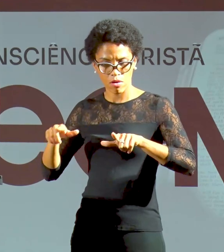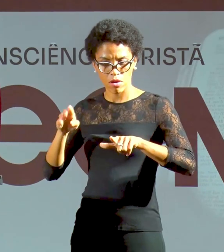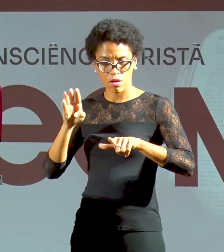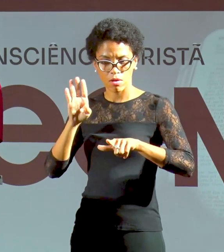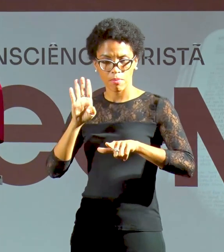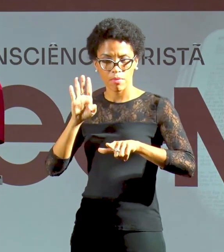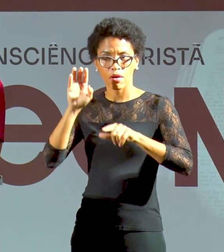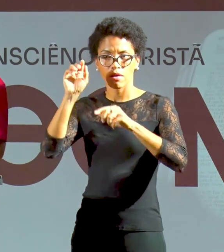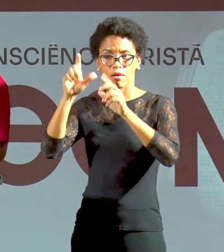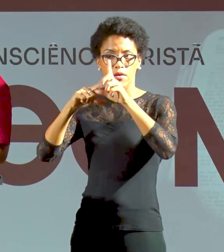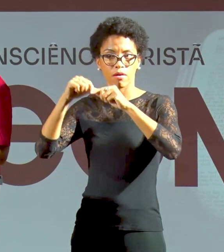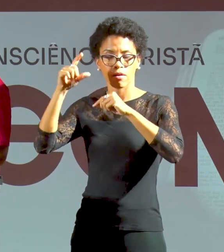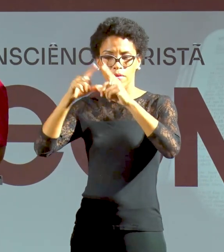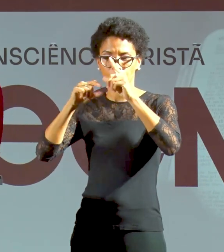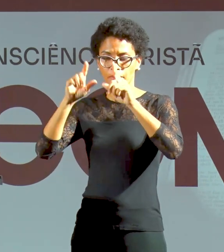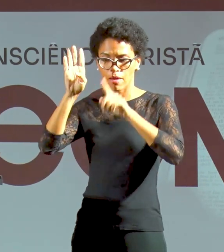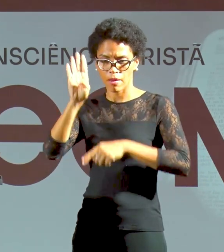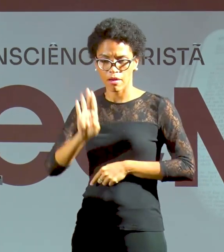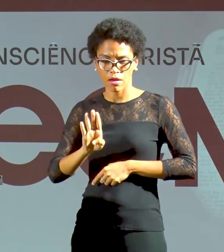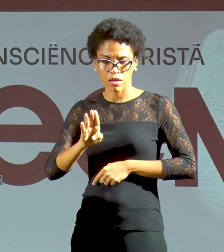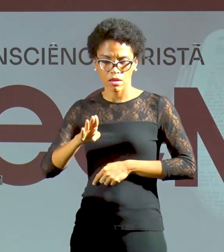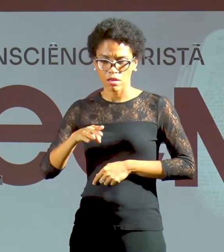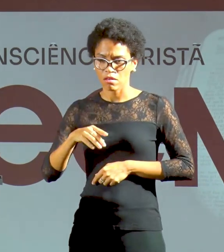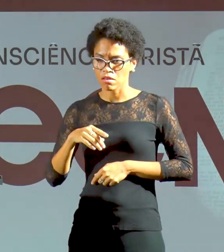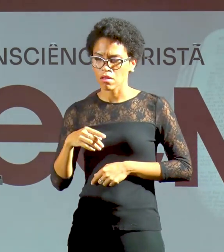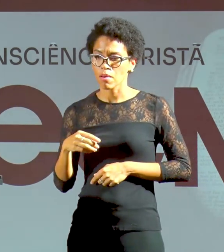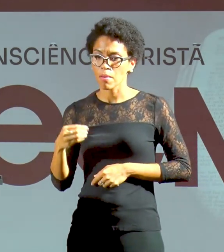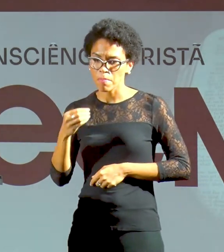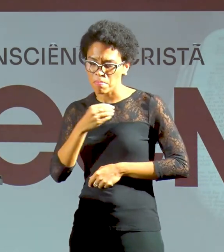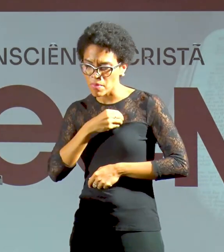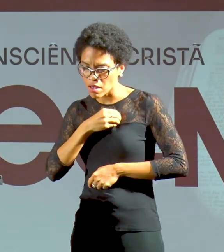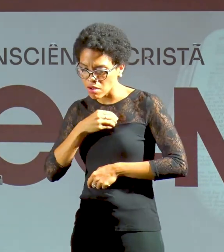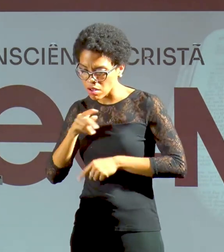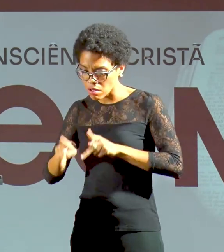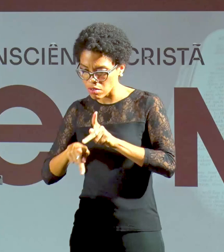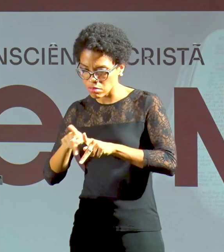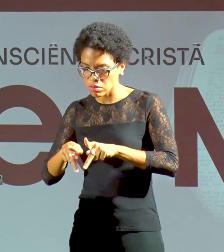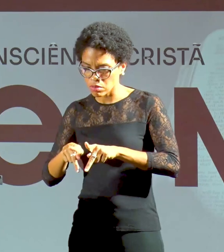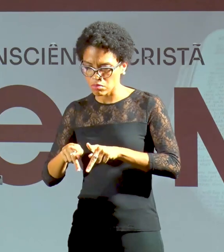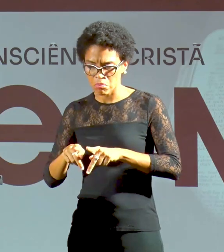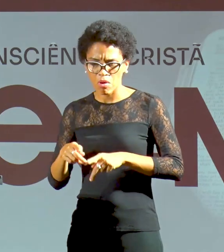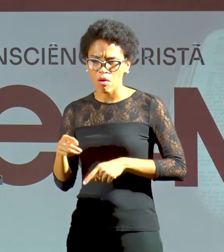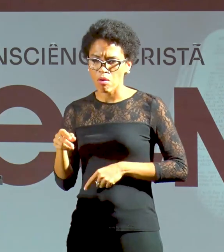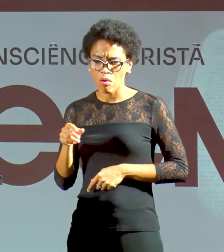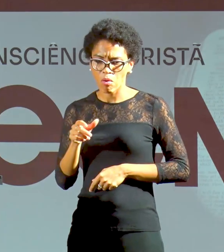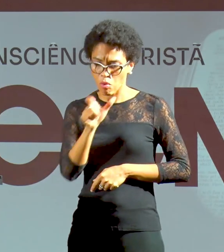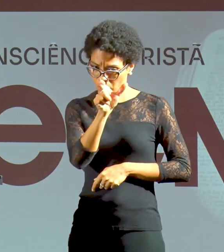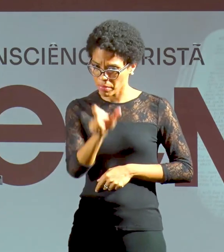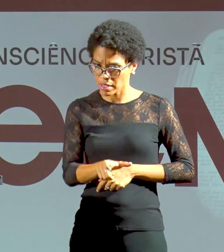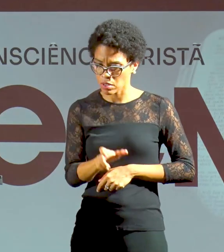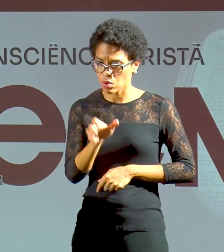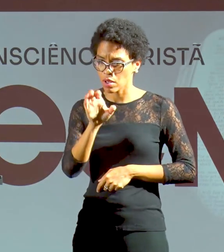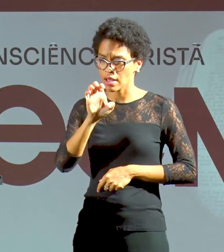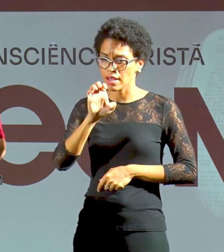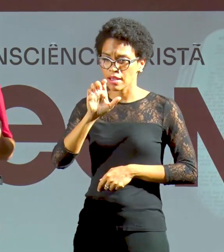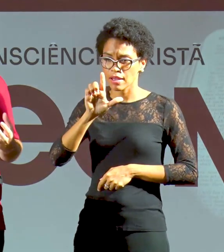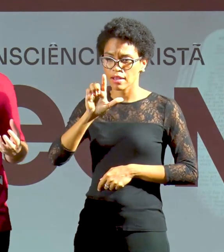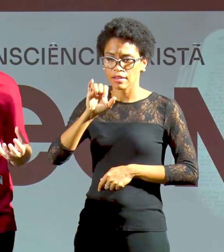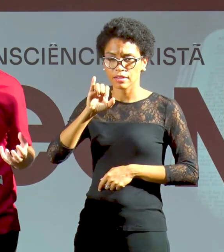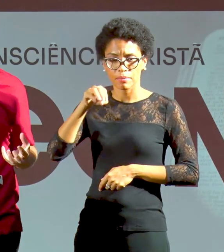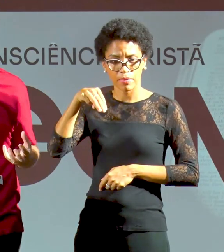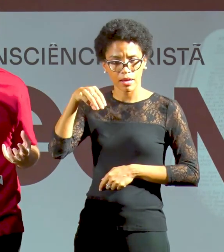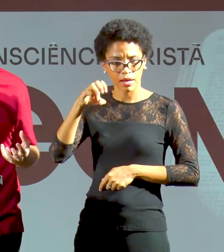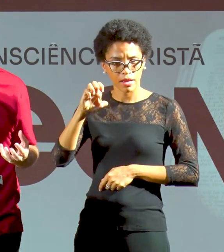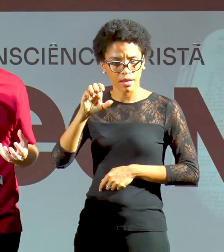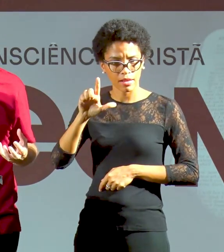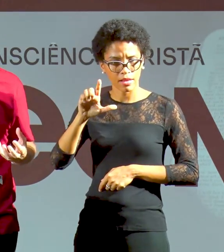meleque ou qualquer outro homem não deveria sair de Belém para procurar ajuda eles deveriam se voltar para